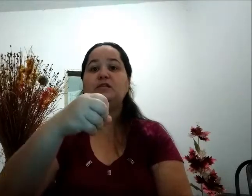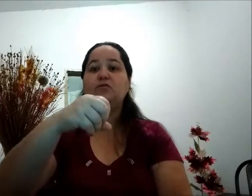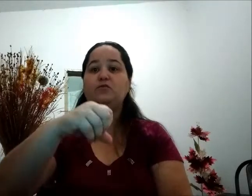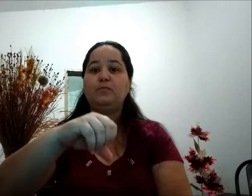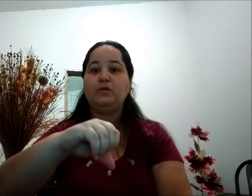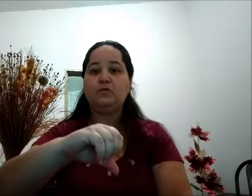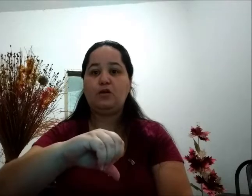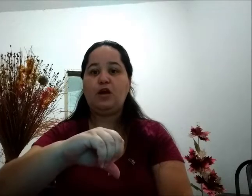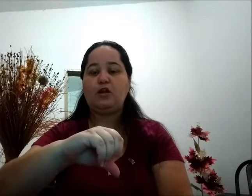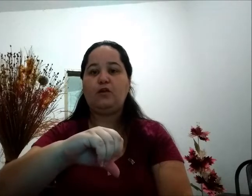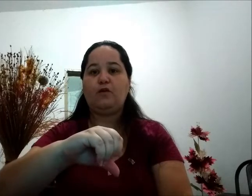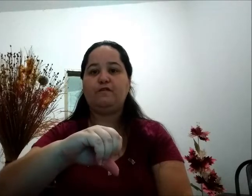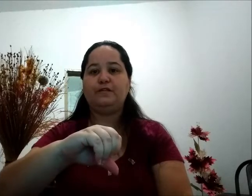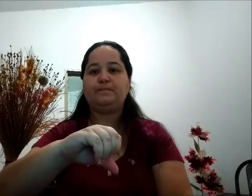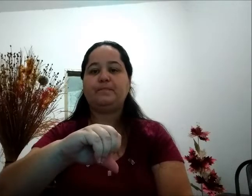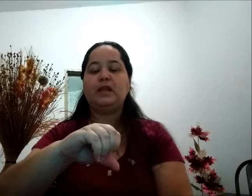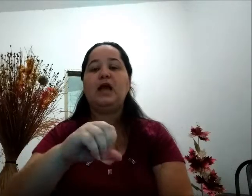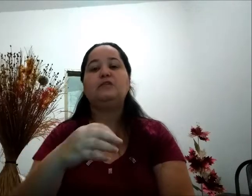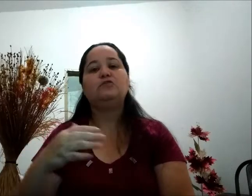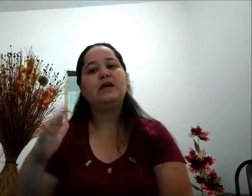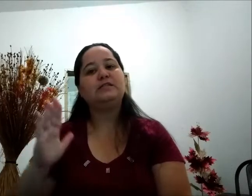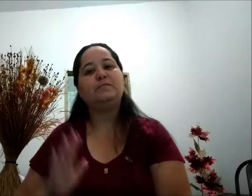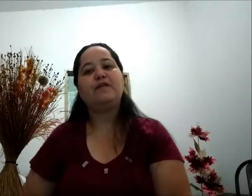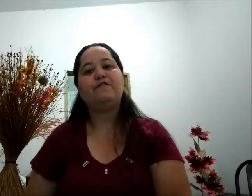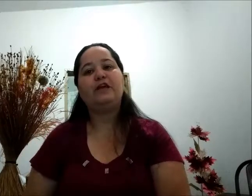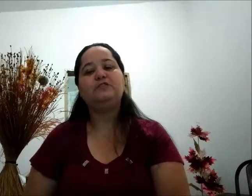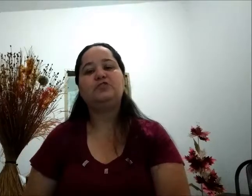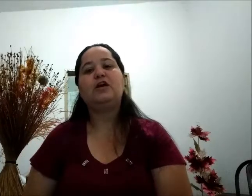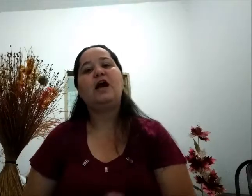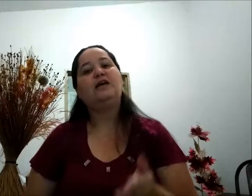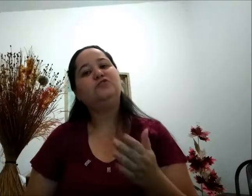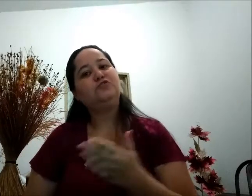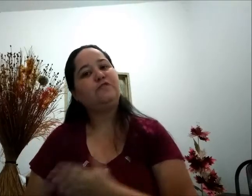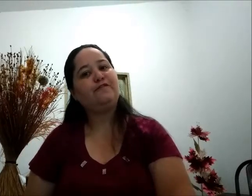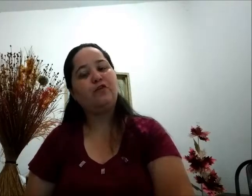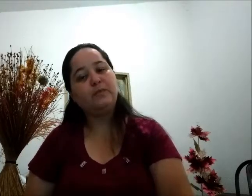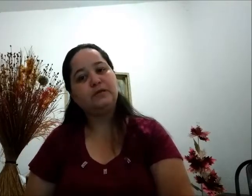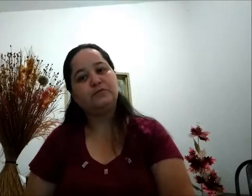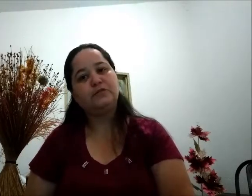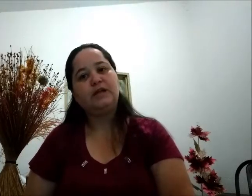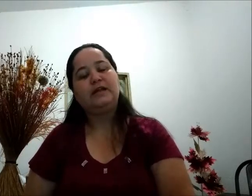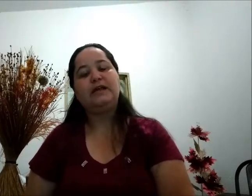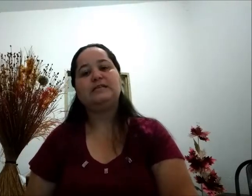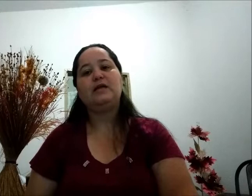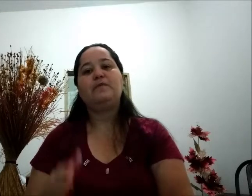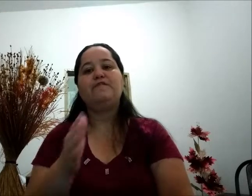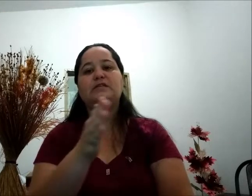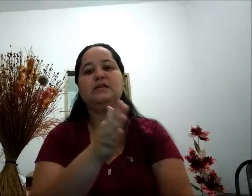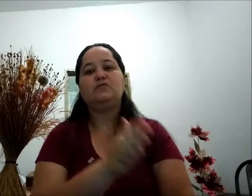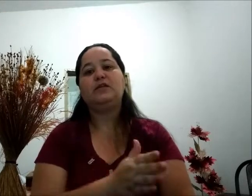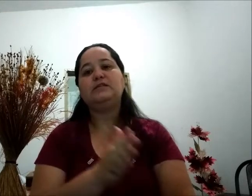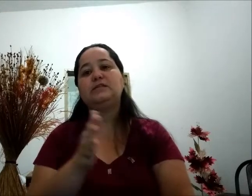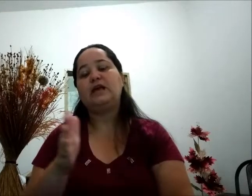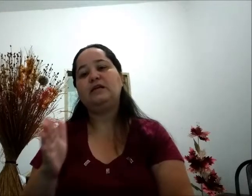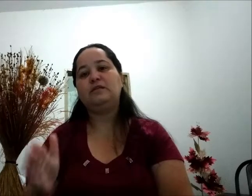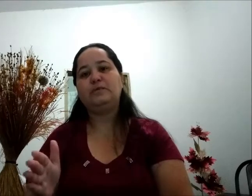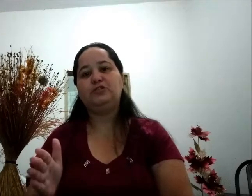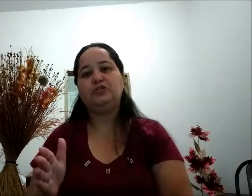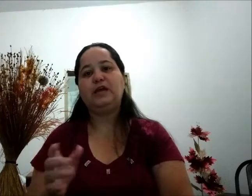o número 9. Do 10 para frente, a gente vai formando, né? Sempre fazendo da esquerda para a direita,